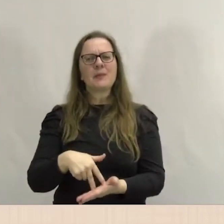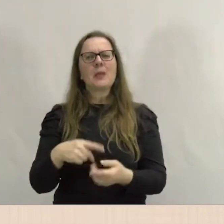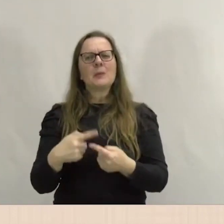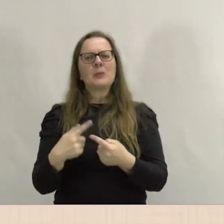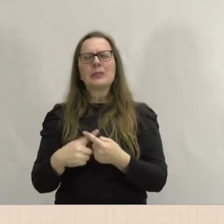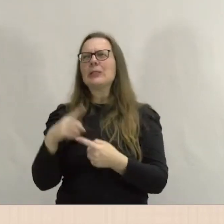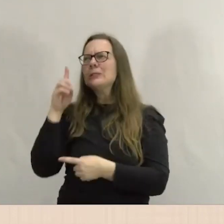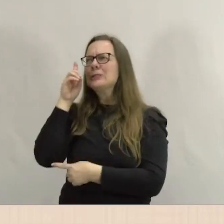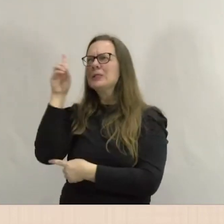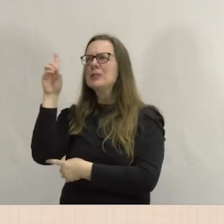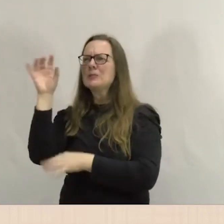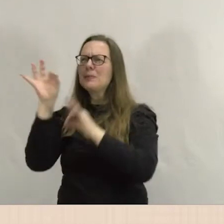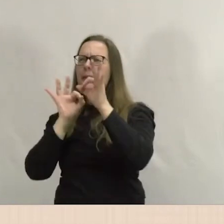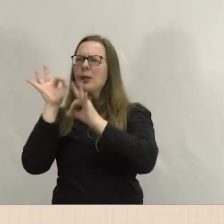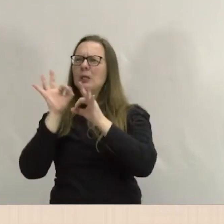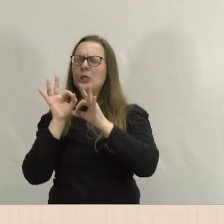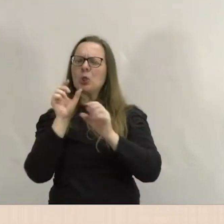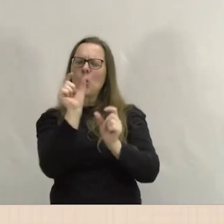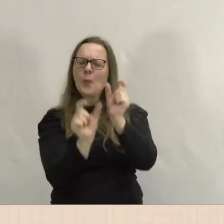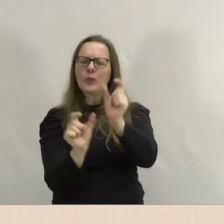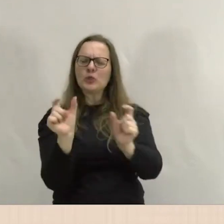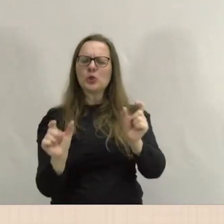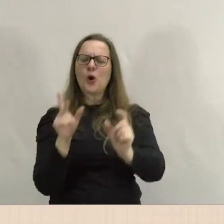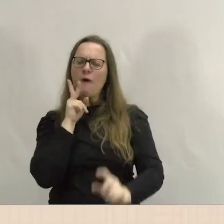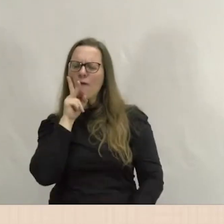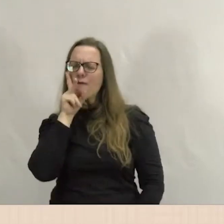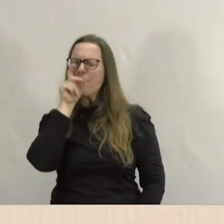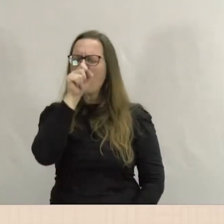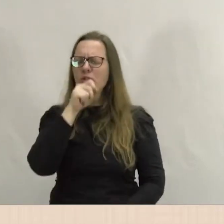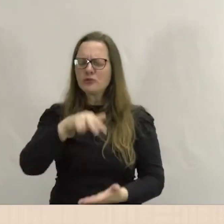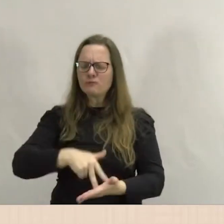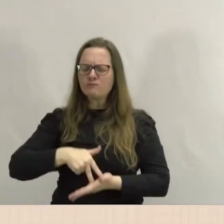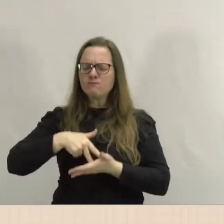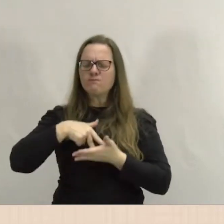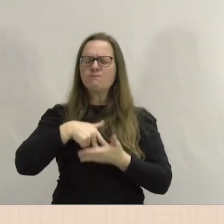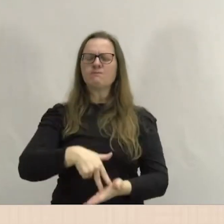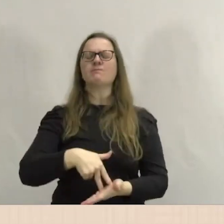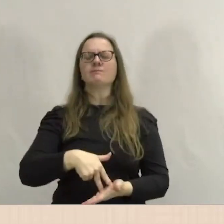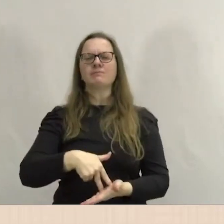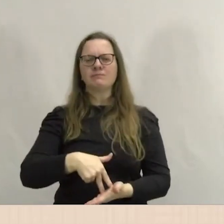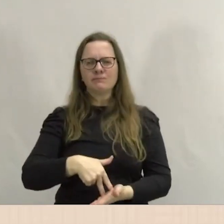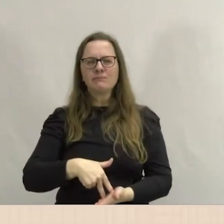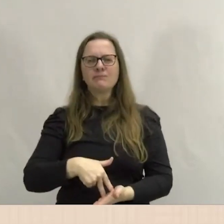reinos. O reino de Satanás não está contente conosco.